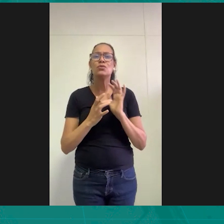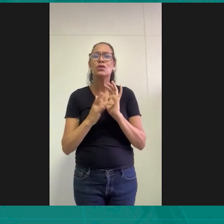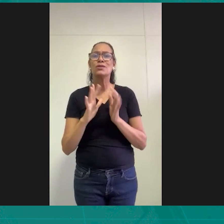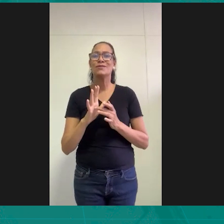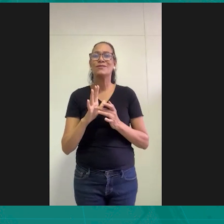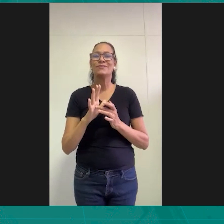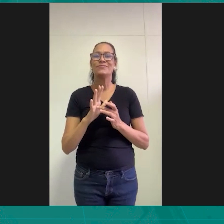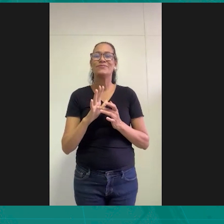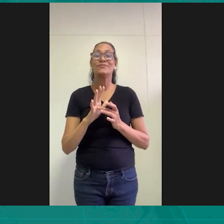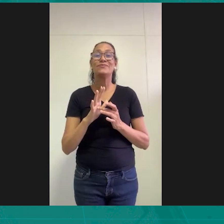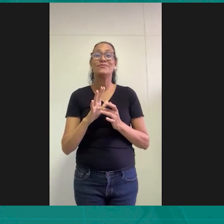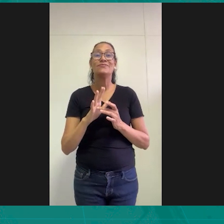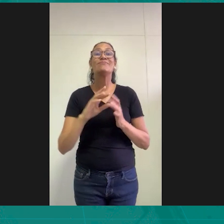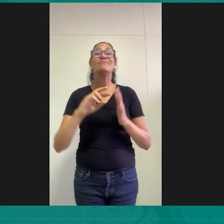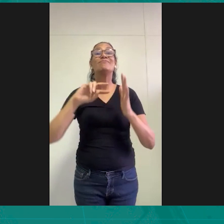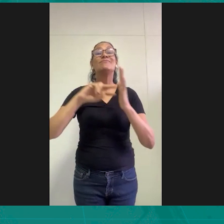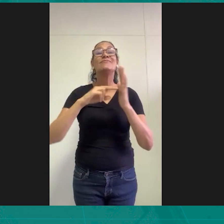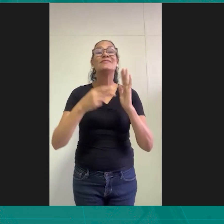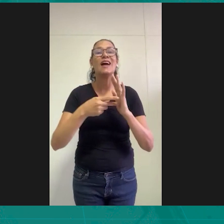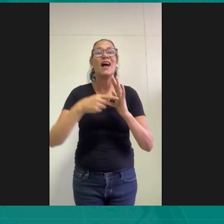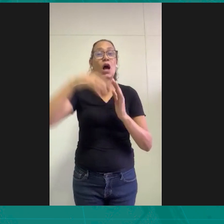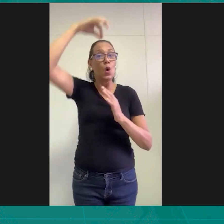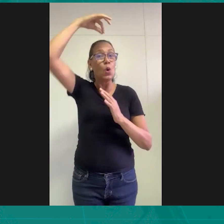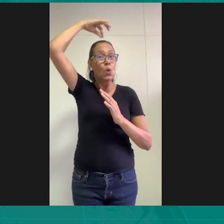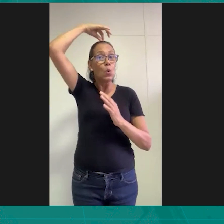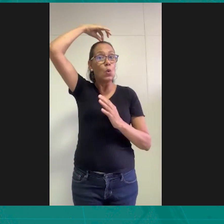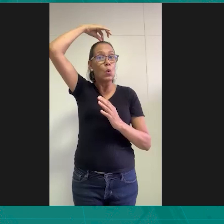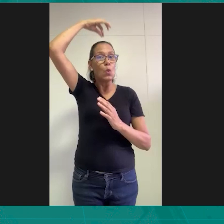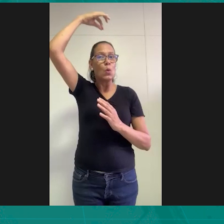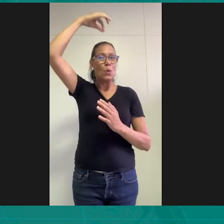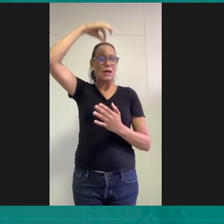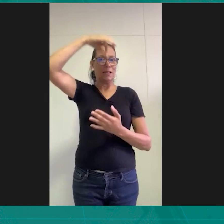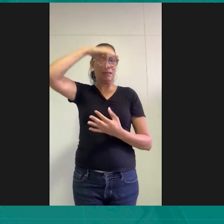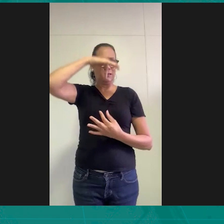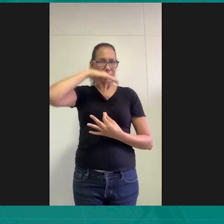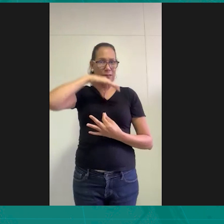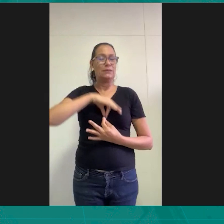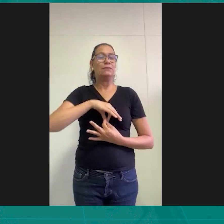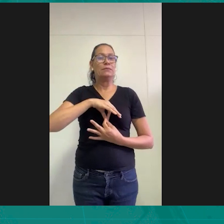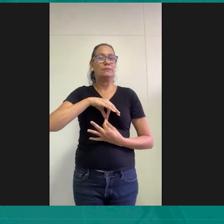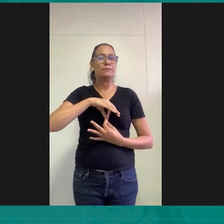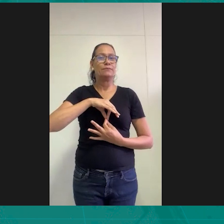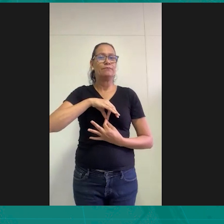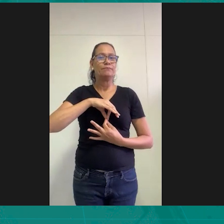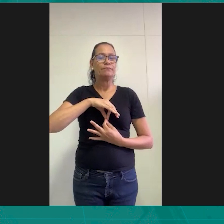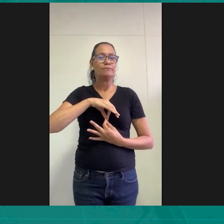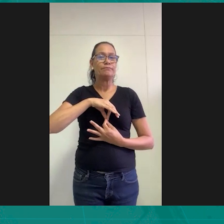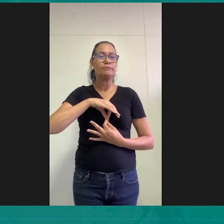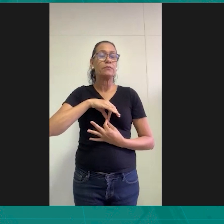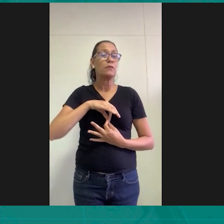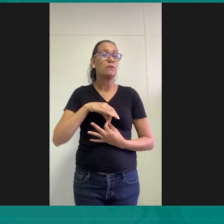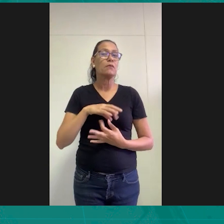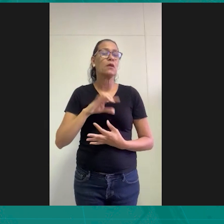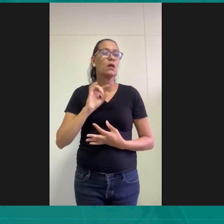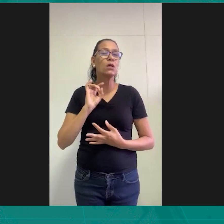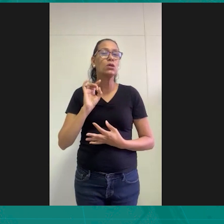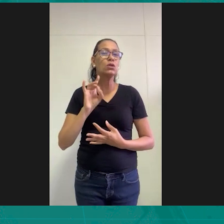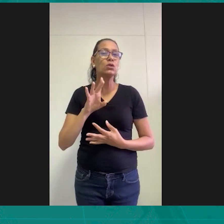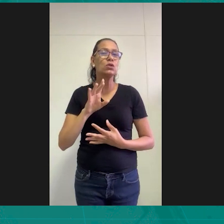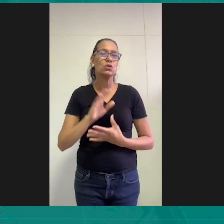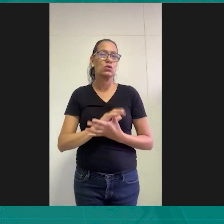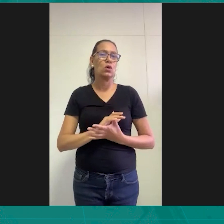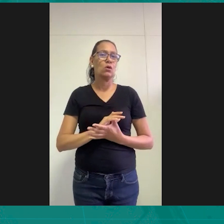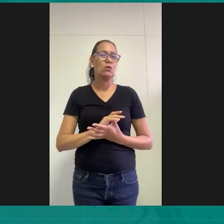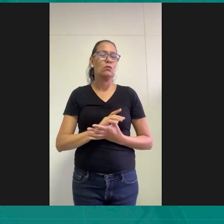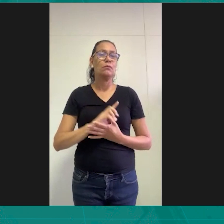Espírito. O Espírito, irmãos, só teríamos após a